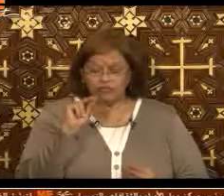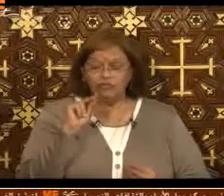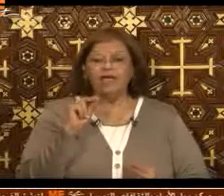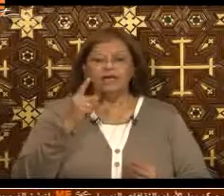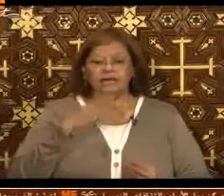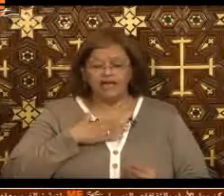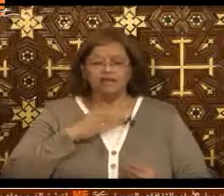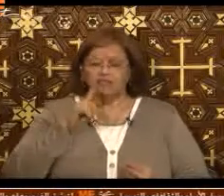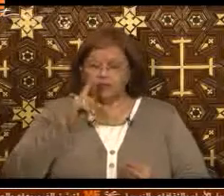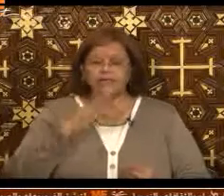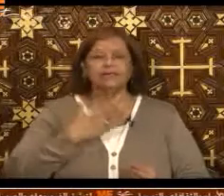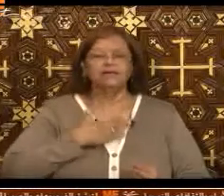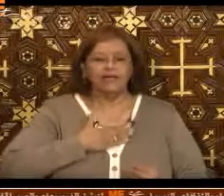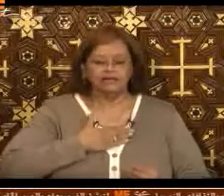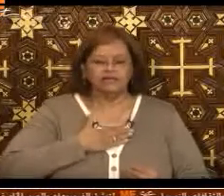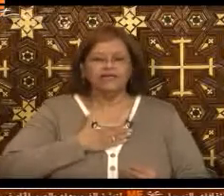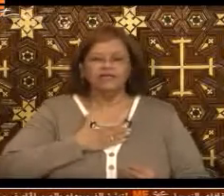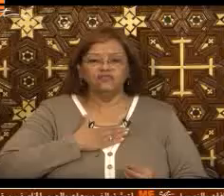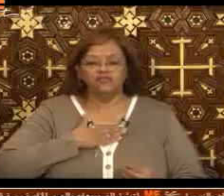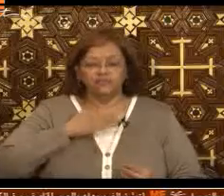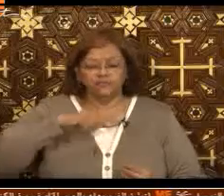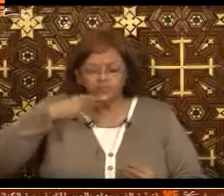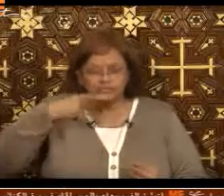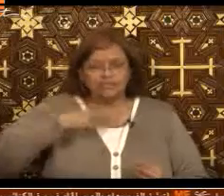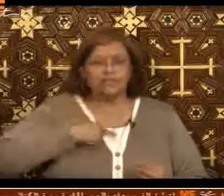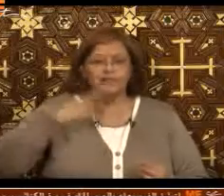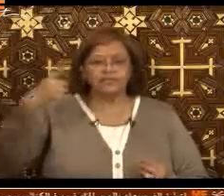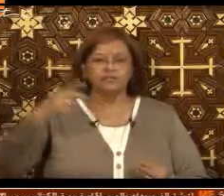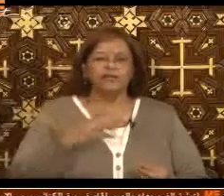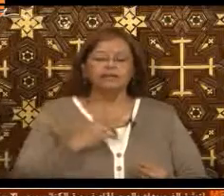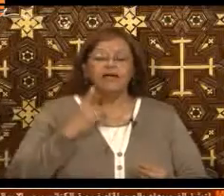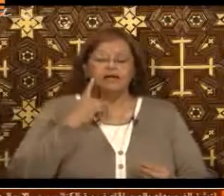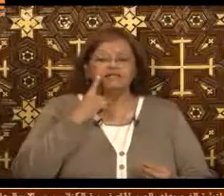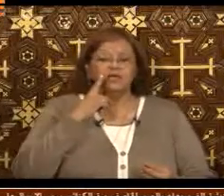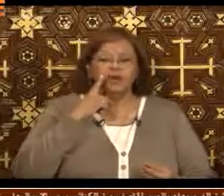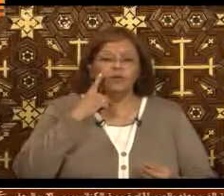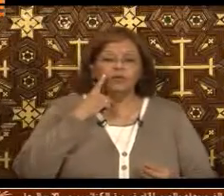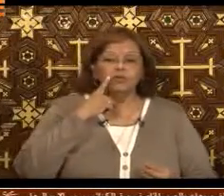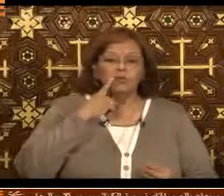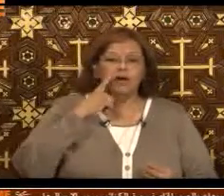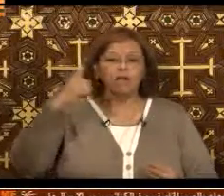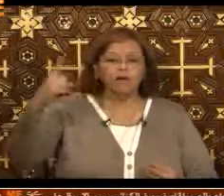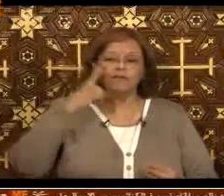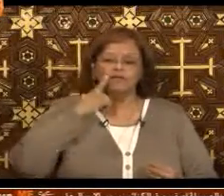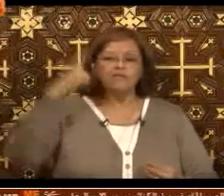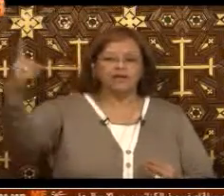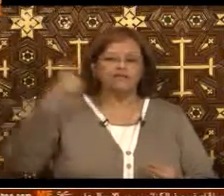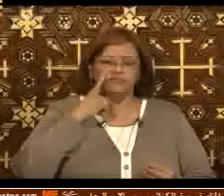بالكم الالف في اول الكلام الف، لكن في وسط الكلام بتتمد. زي ماما بقول ماما يبقى ميم ألف.